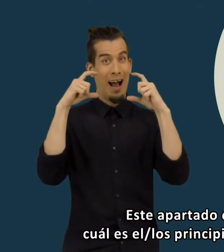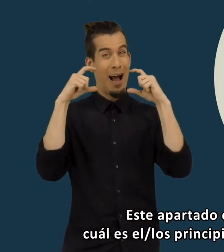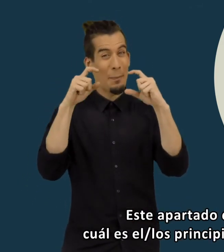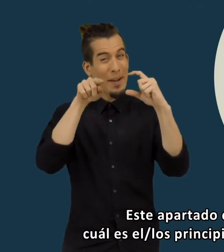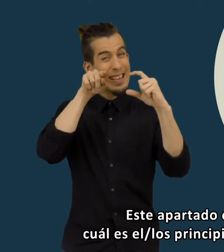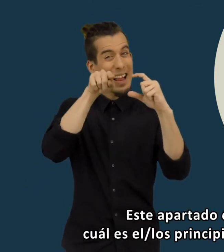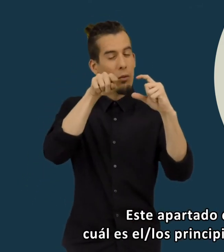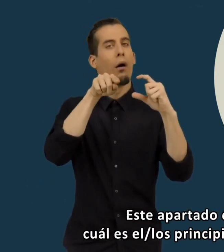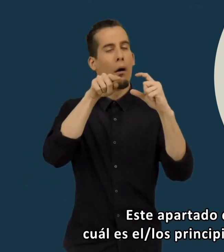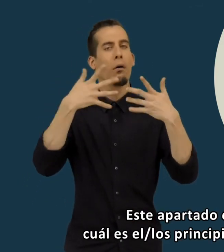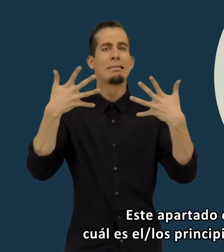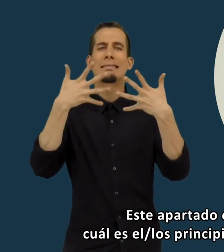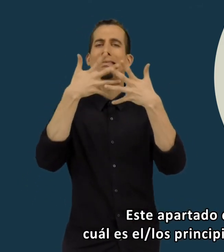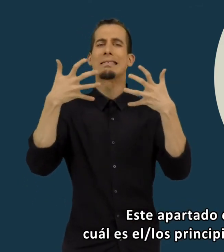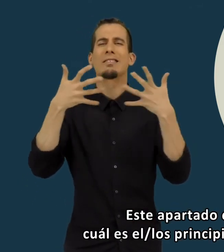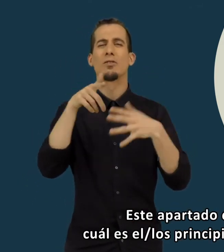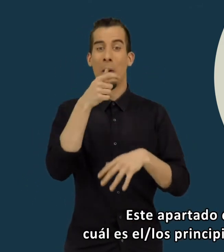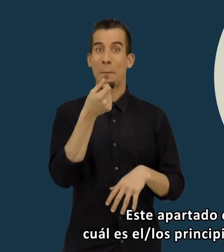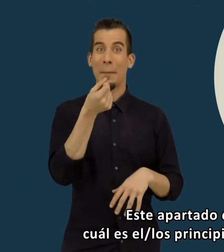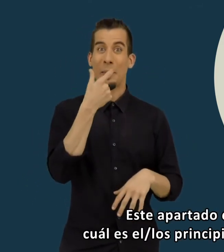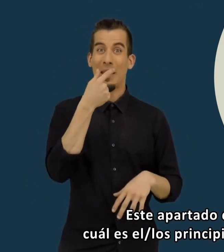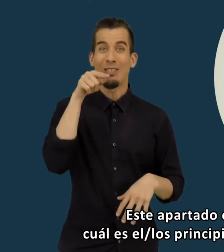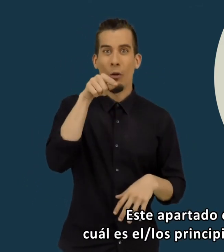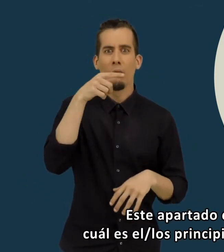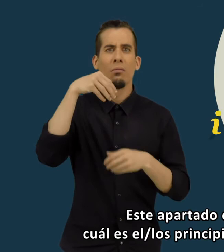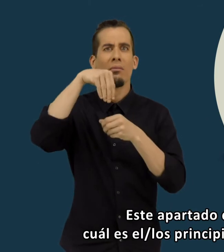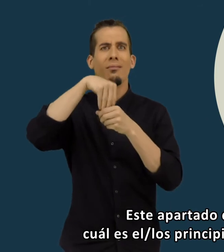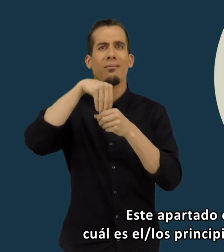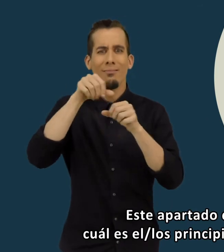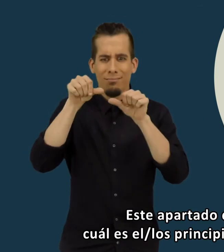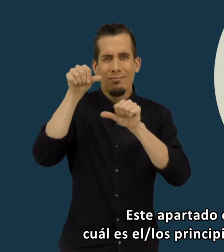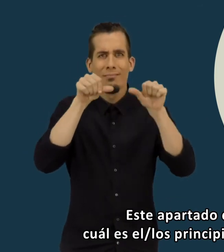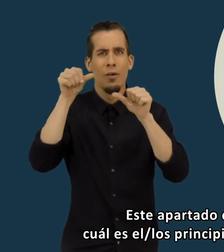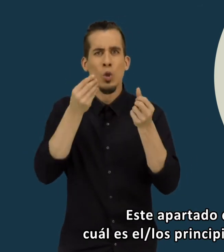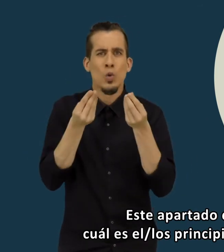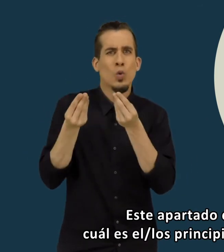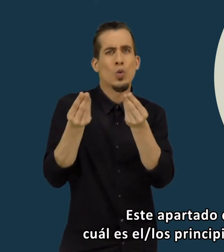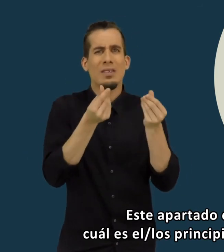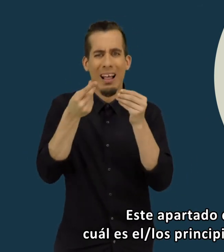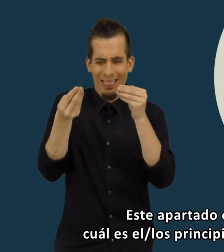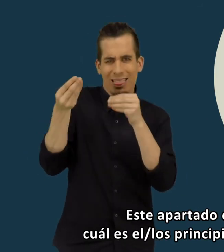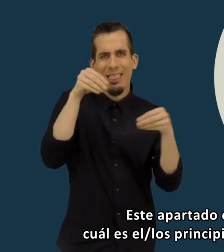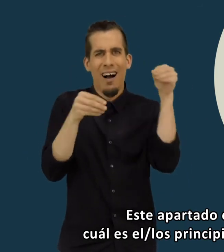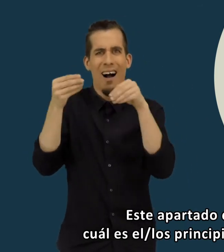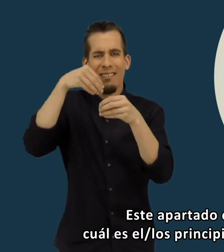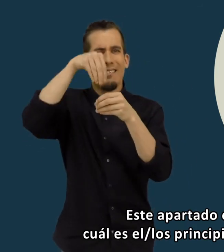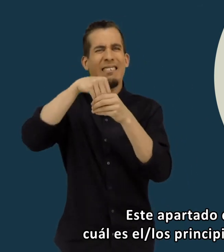Este apartado explica cuál es el principio activo o los principios activos del